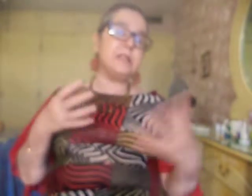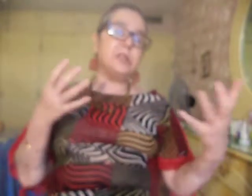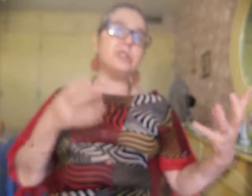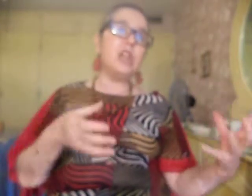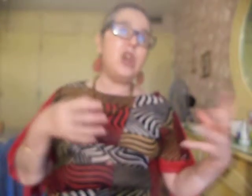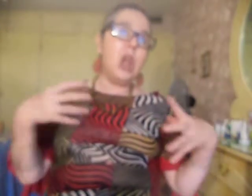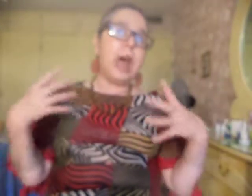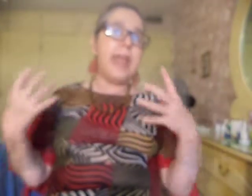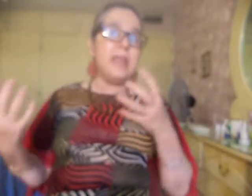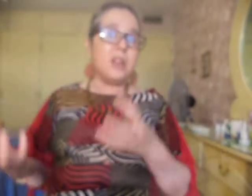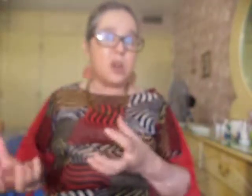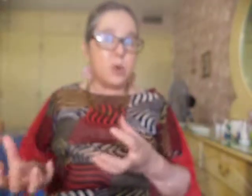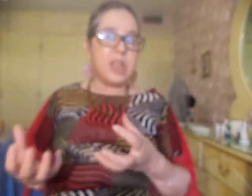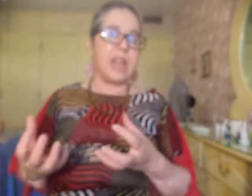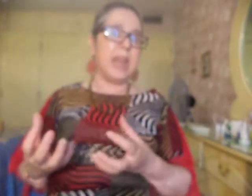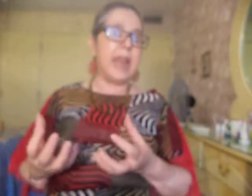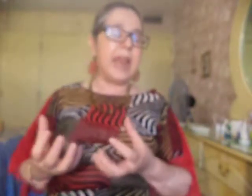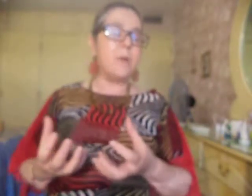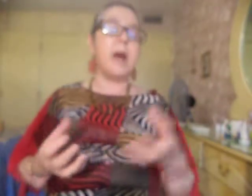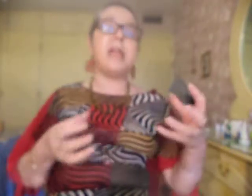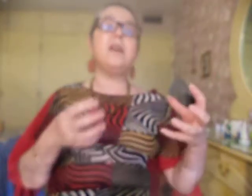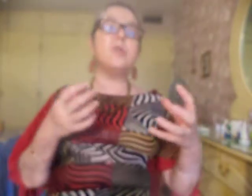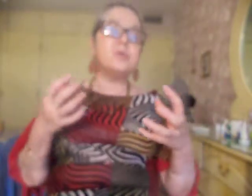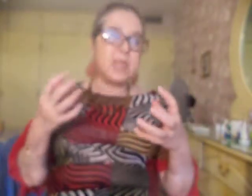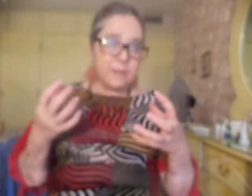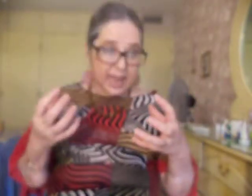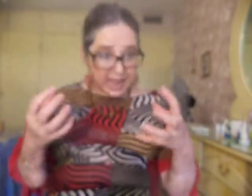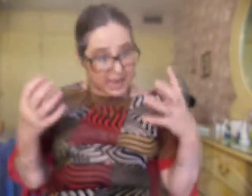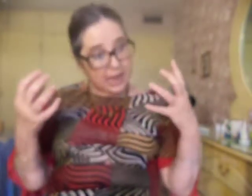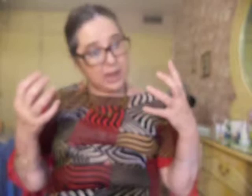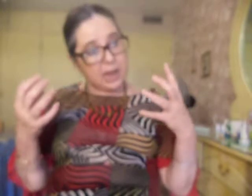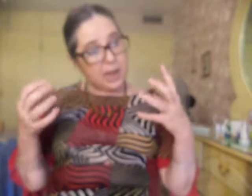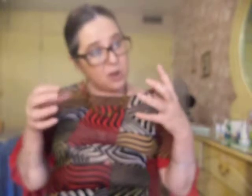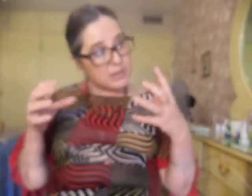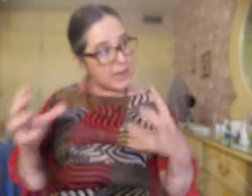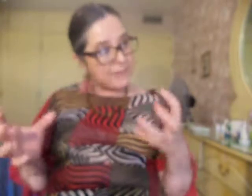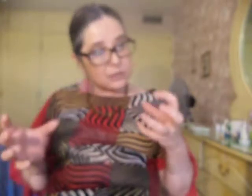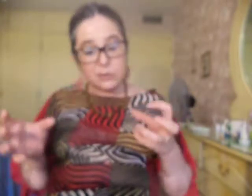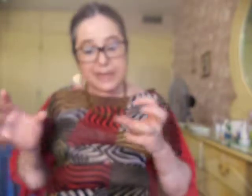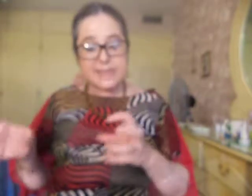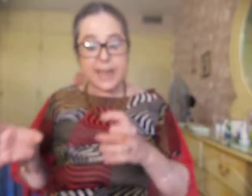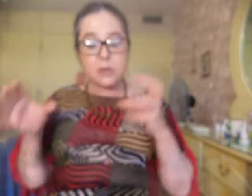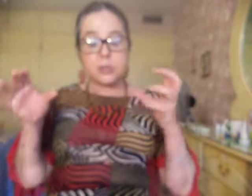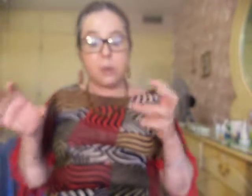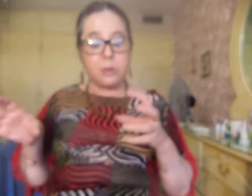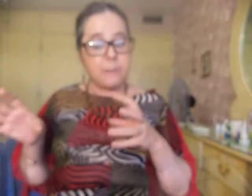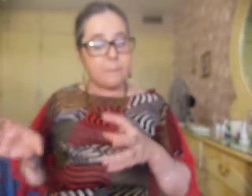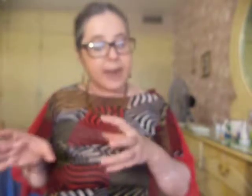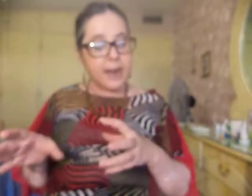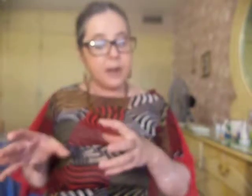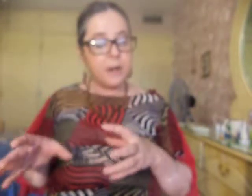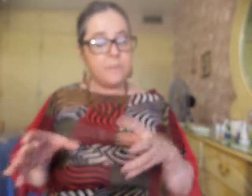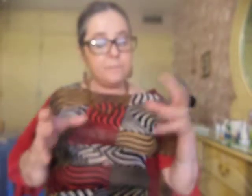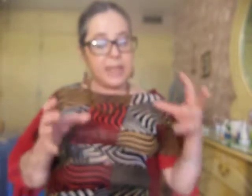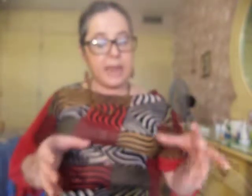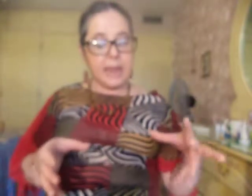todos los alimentos la incluyen, el agua. Inclusive los alimentos tan secos como el pan tienen